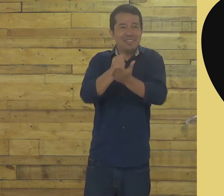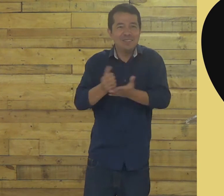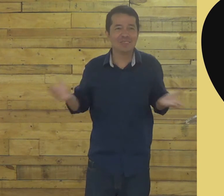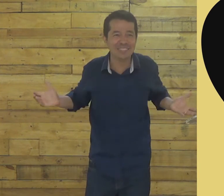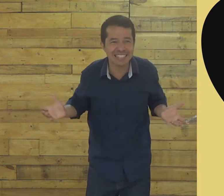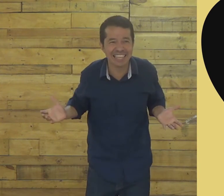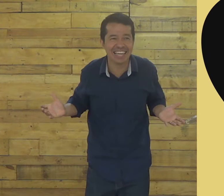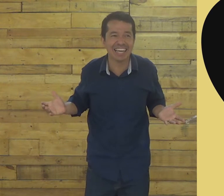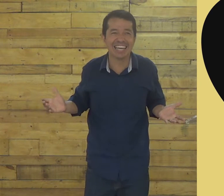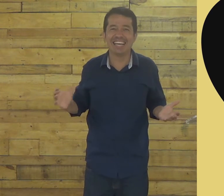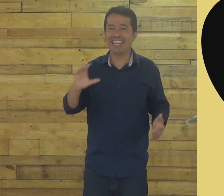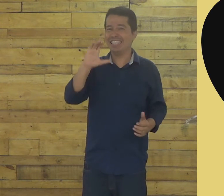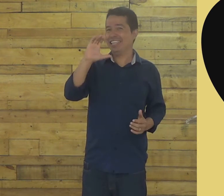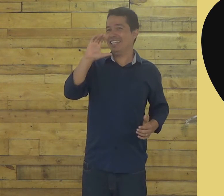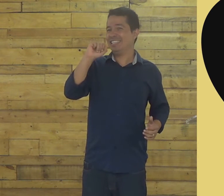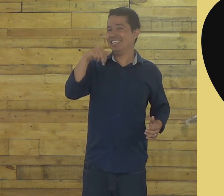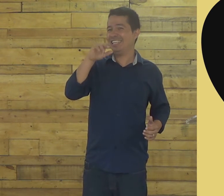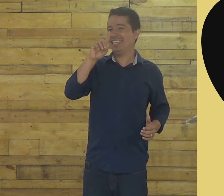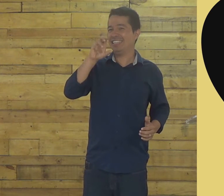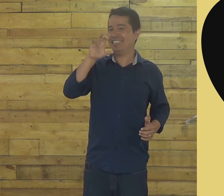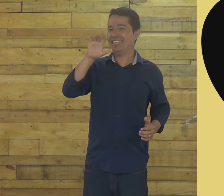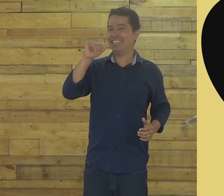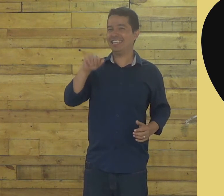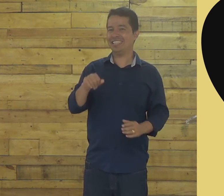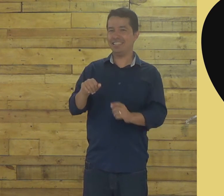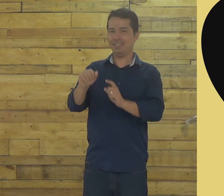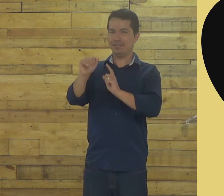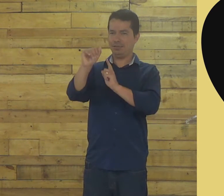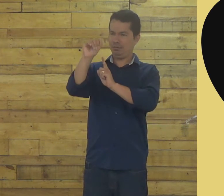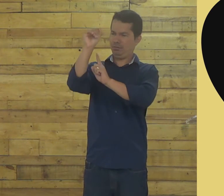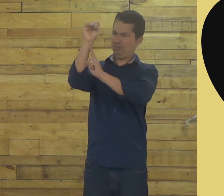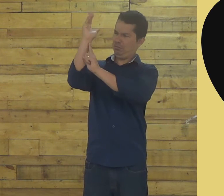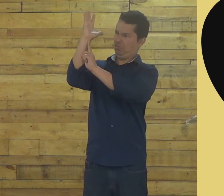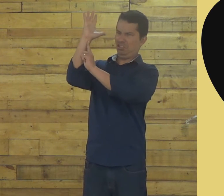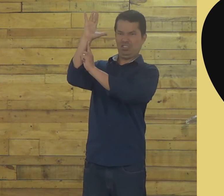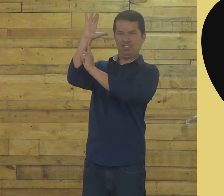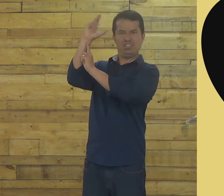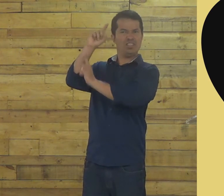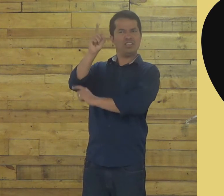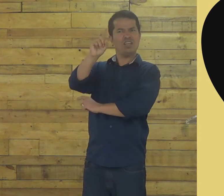Eu quero ajuda, ué? Me ajudem. Candeia.